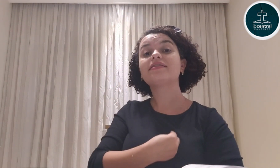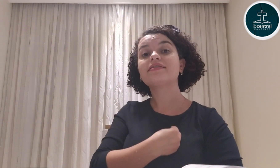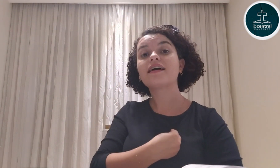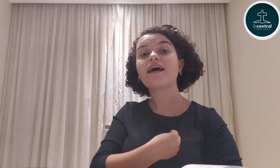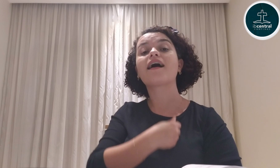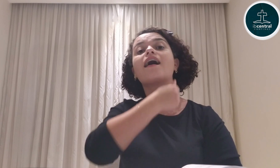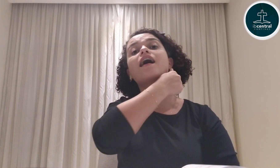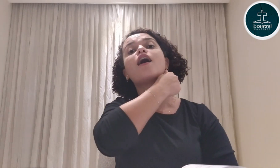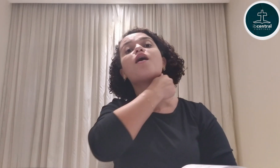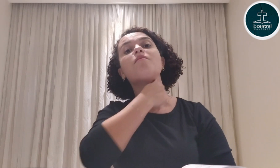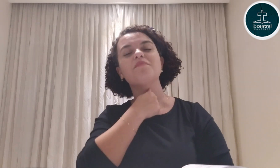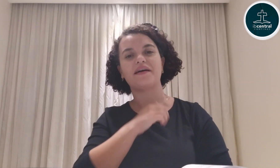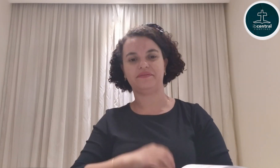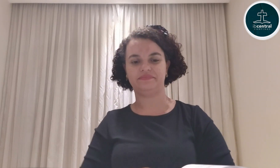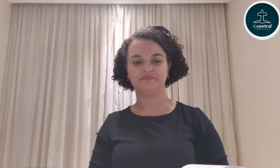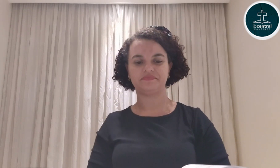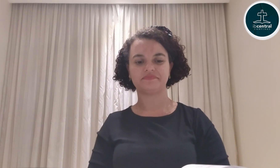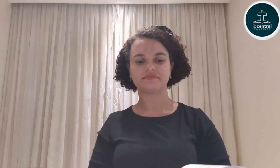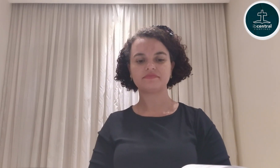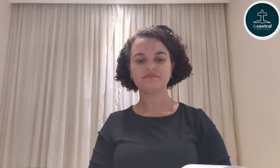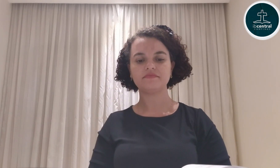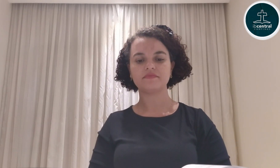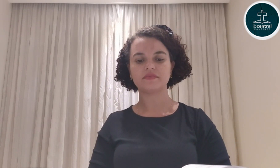Já a vida de Abel